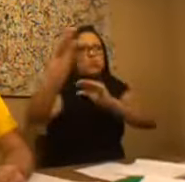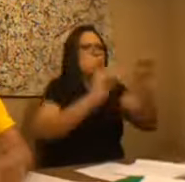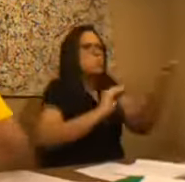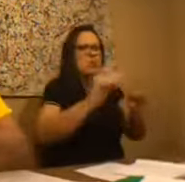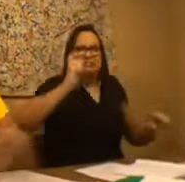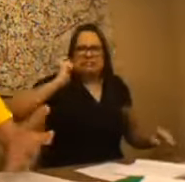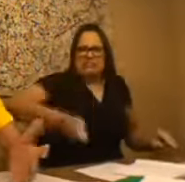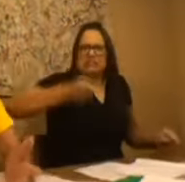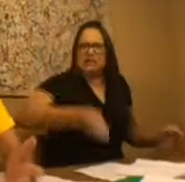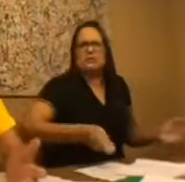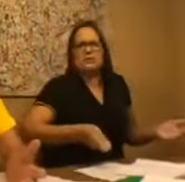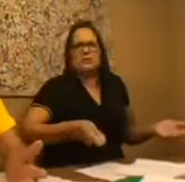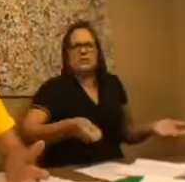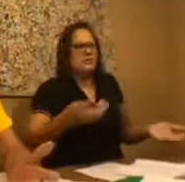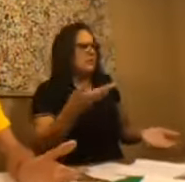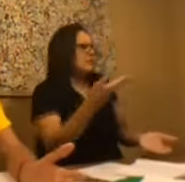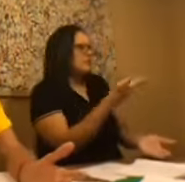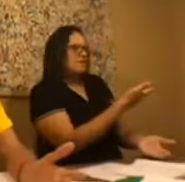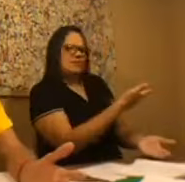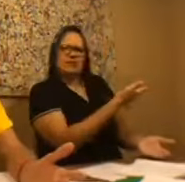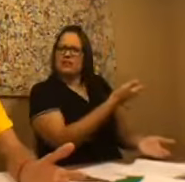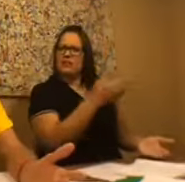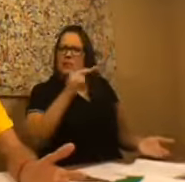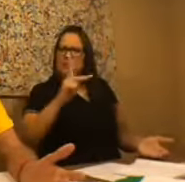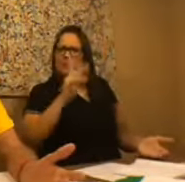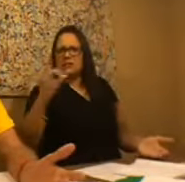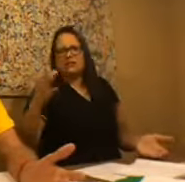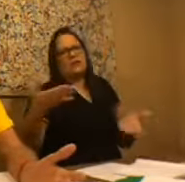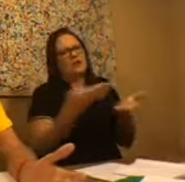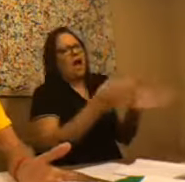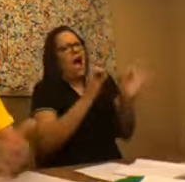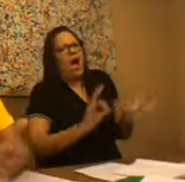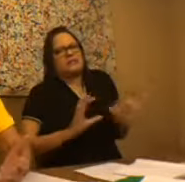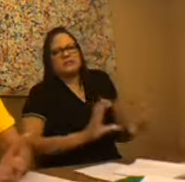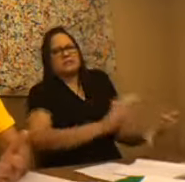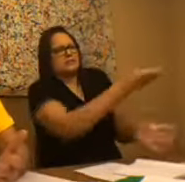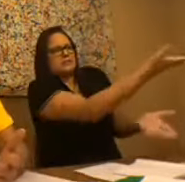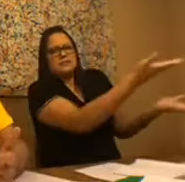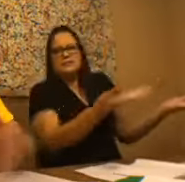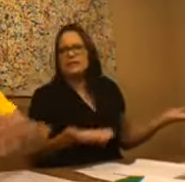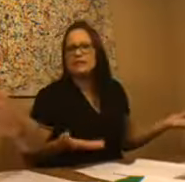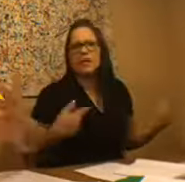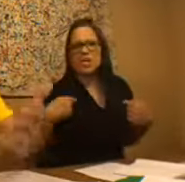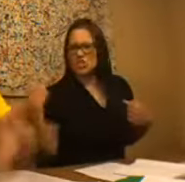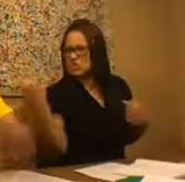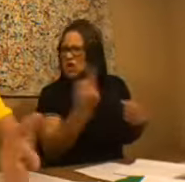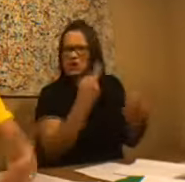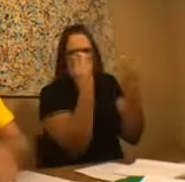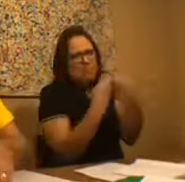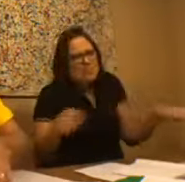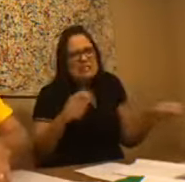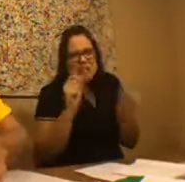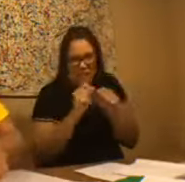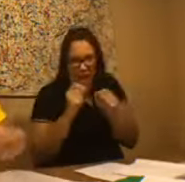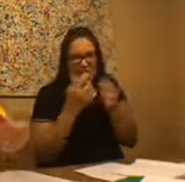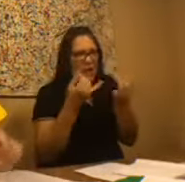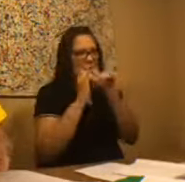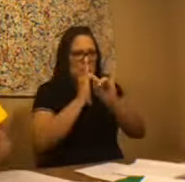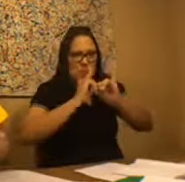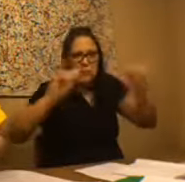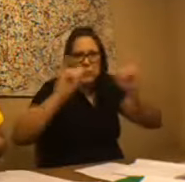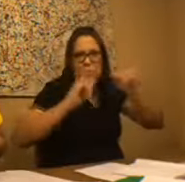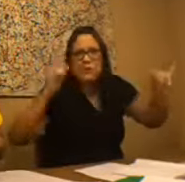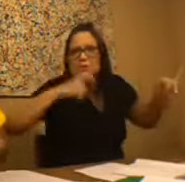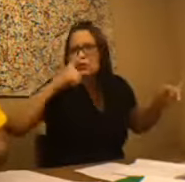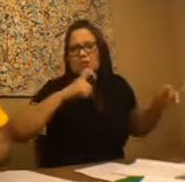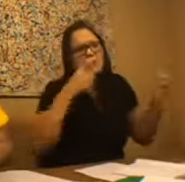e se o pt e se o pt nós não precisamos fazer fake news contra ele eu digo